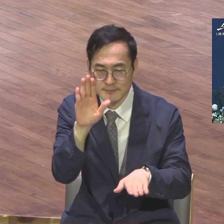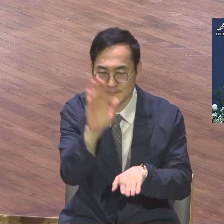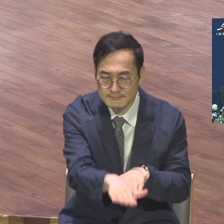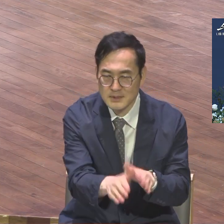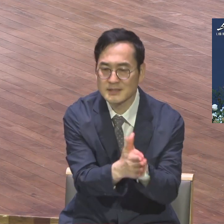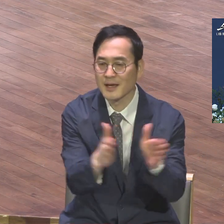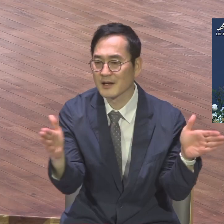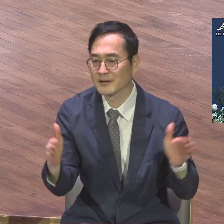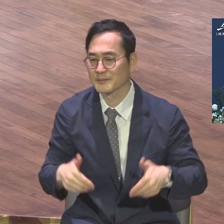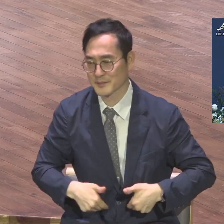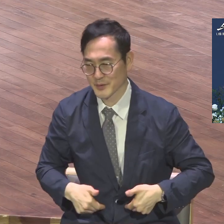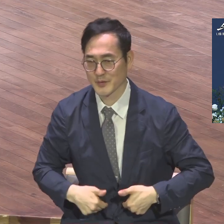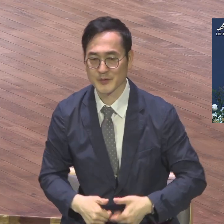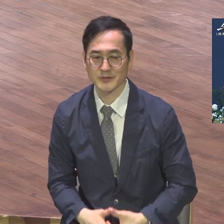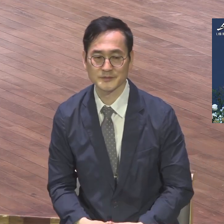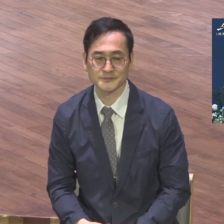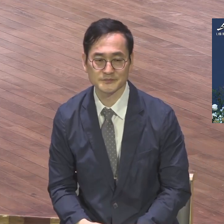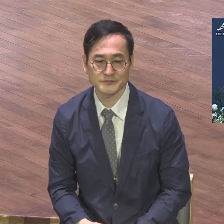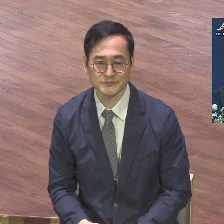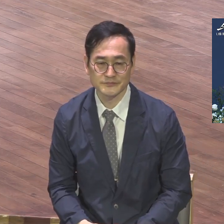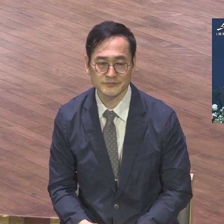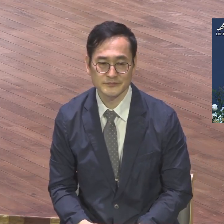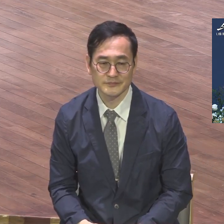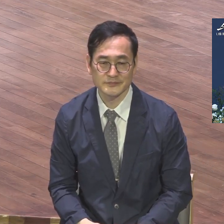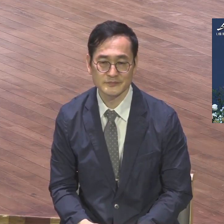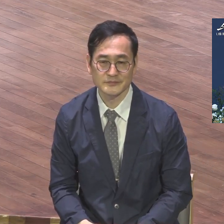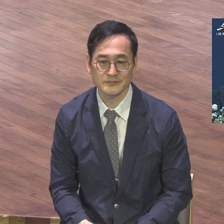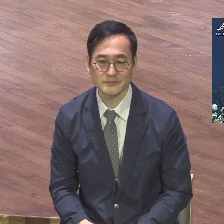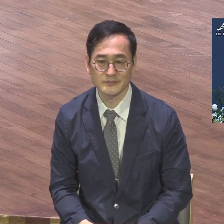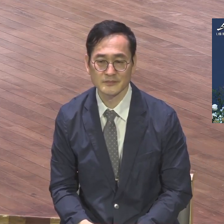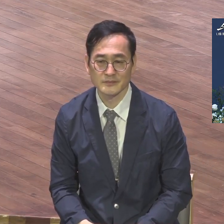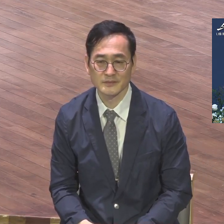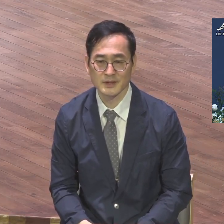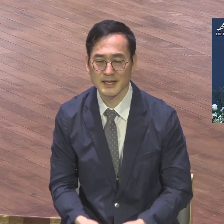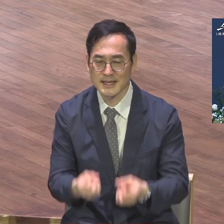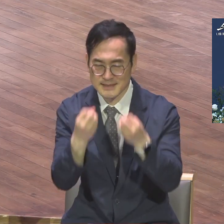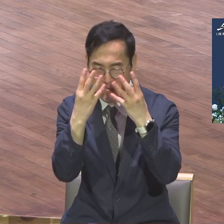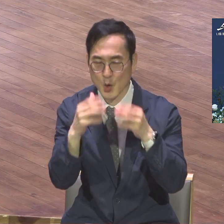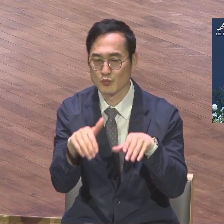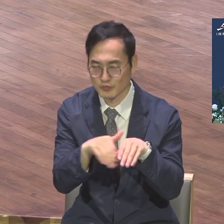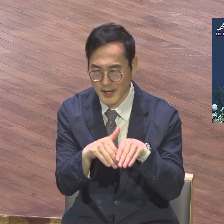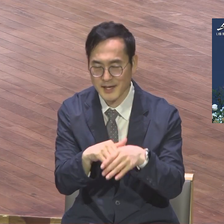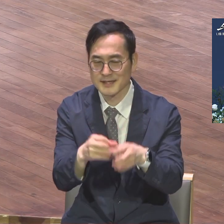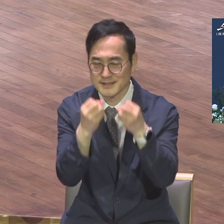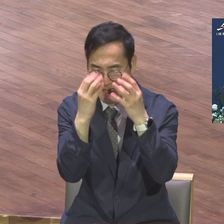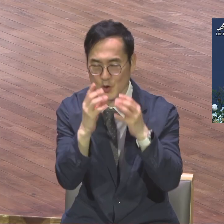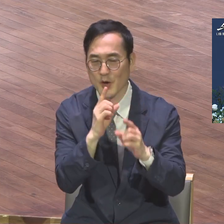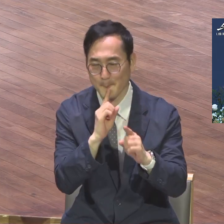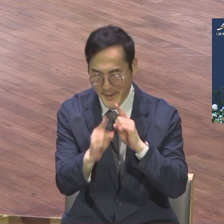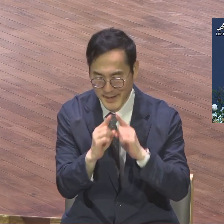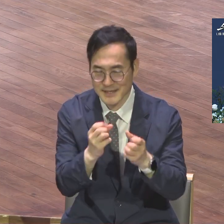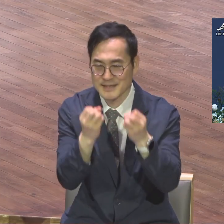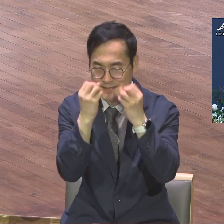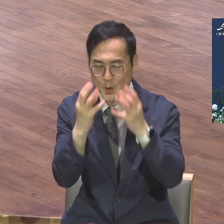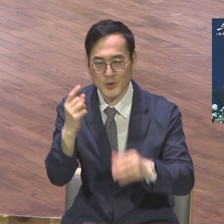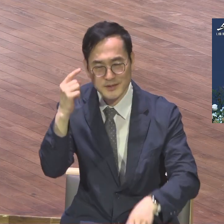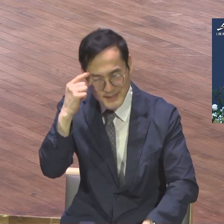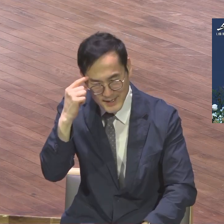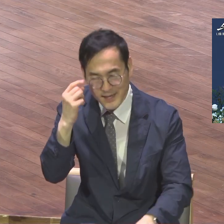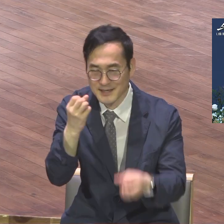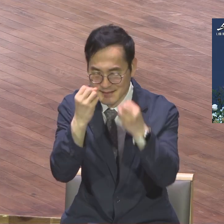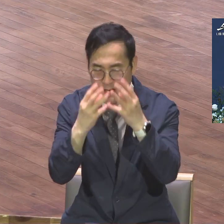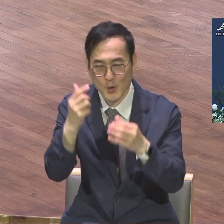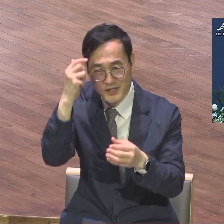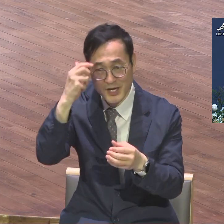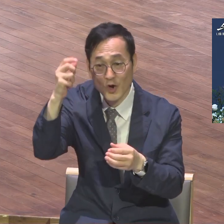삶을 새로운 세계에 들어와서 새로운 문화 속에서 새로운 언어를 쓰면서 완전히 땅의 언어에서 천국